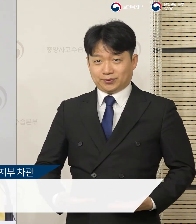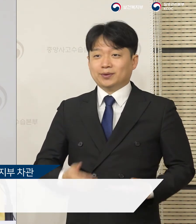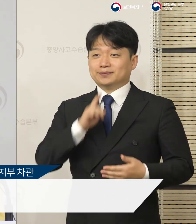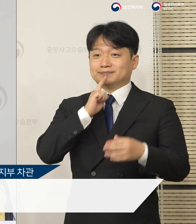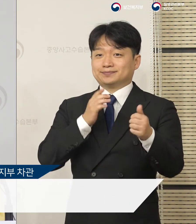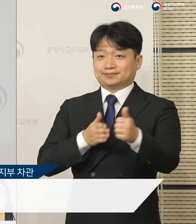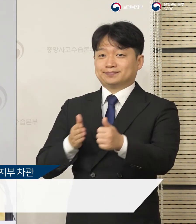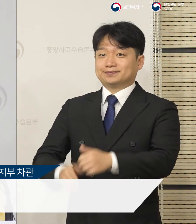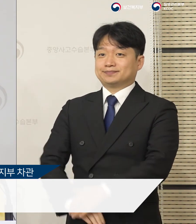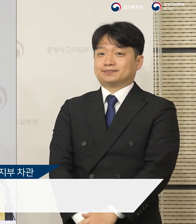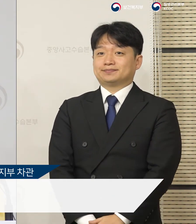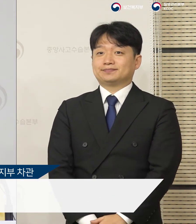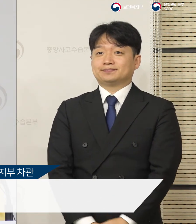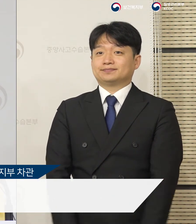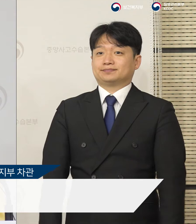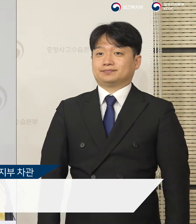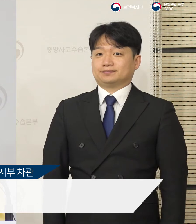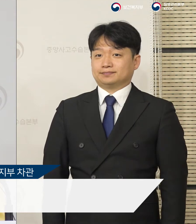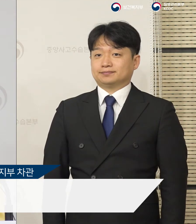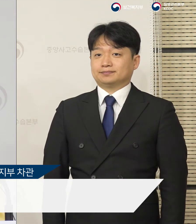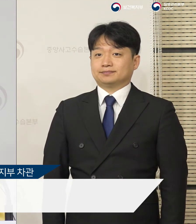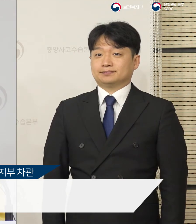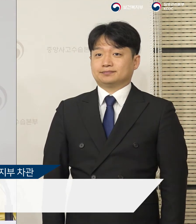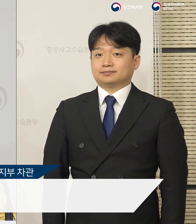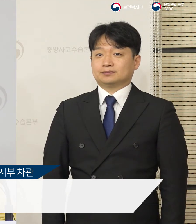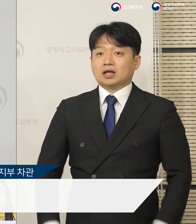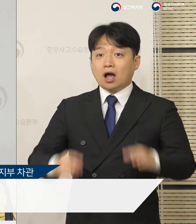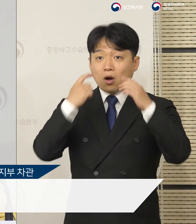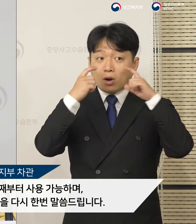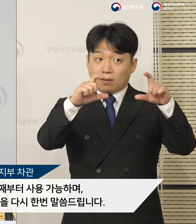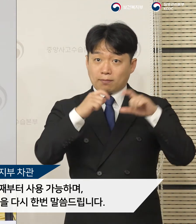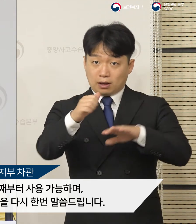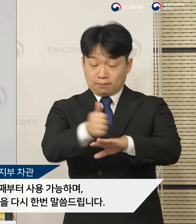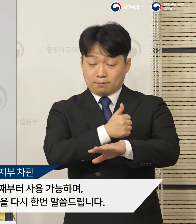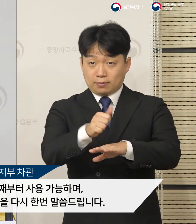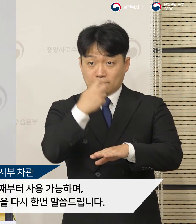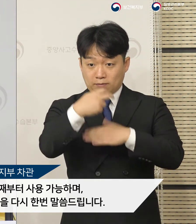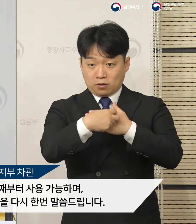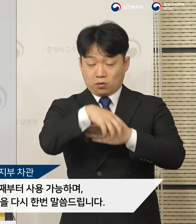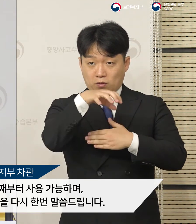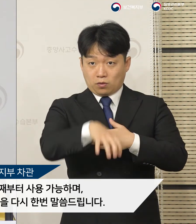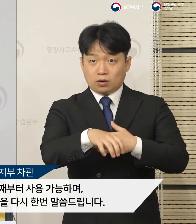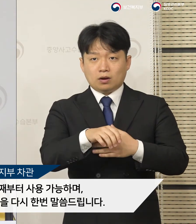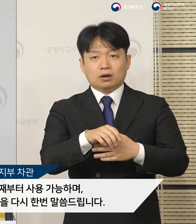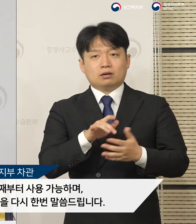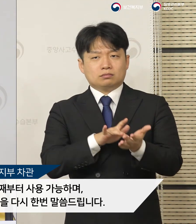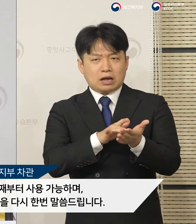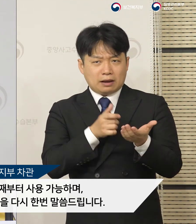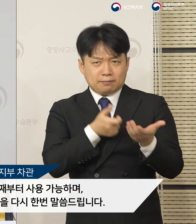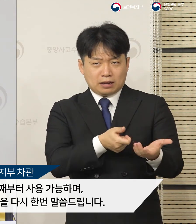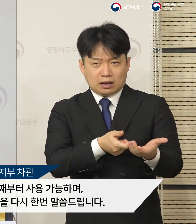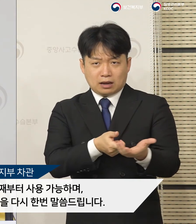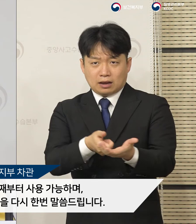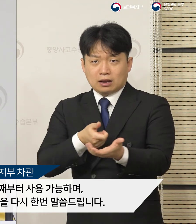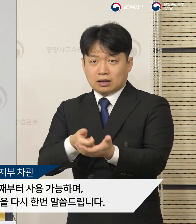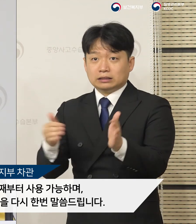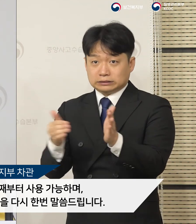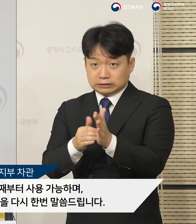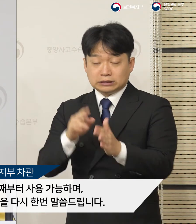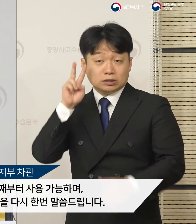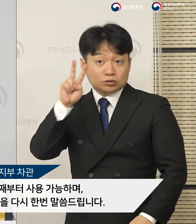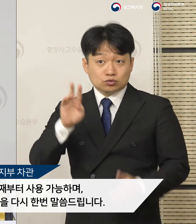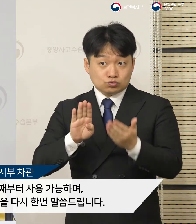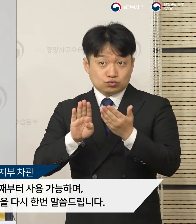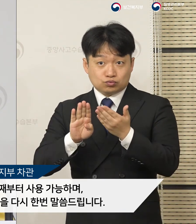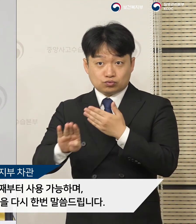대응해 주시면 감사하겠습니다. 확진자가 다녀간 곳은 소독을 실시하면 이틀째부터